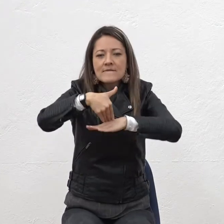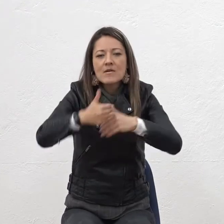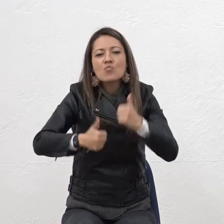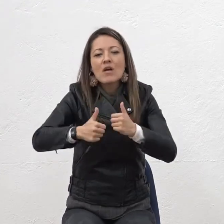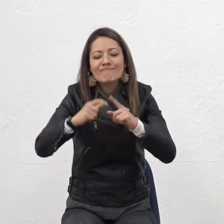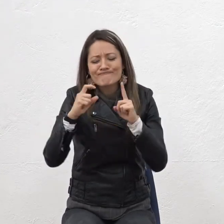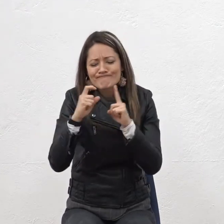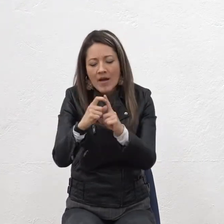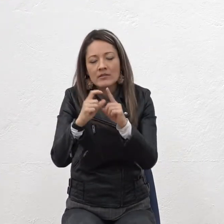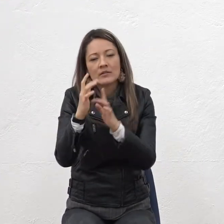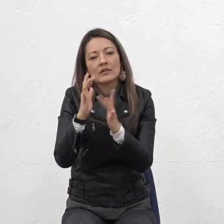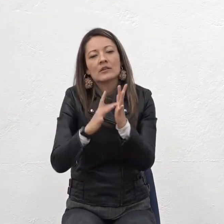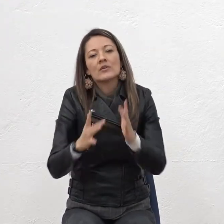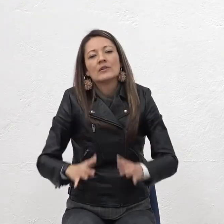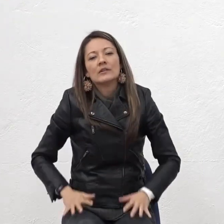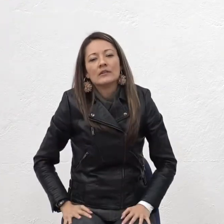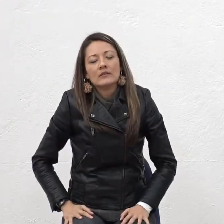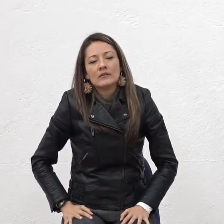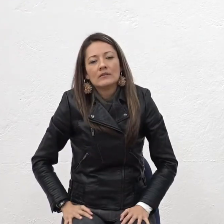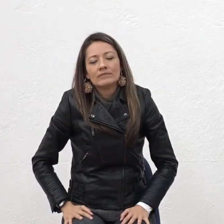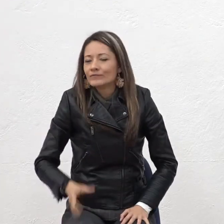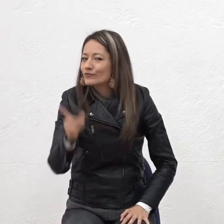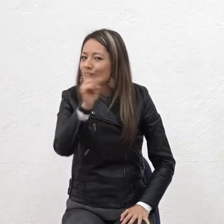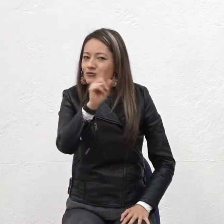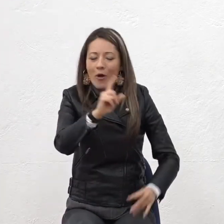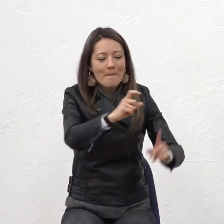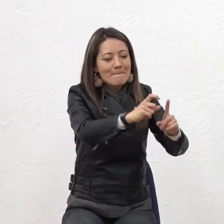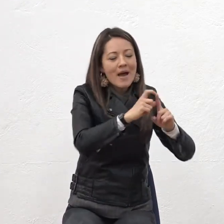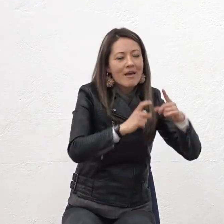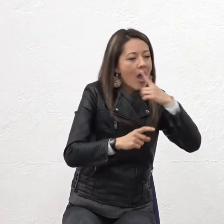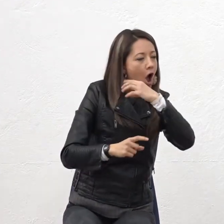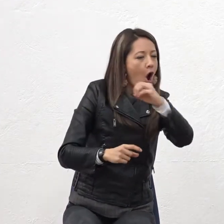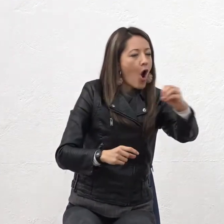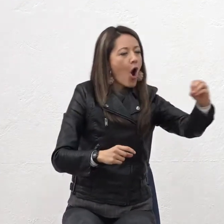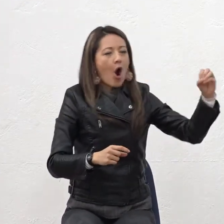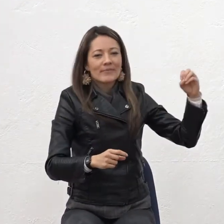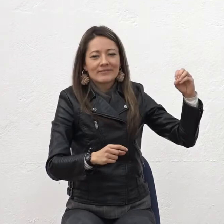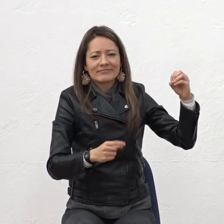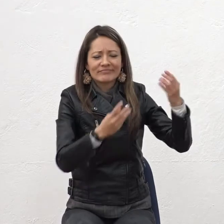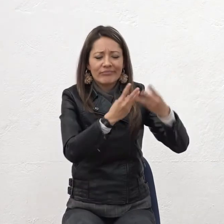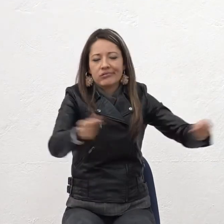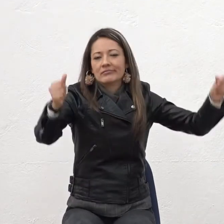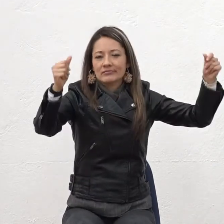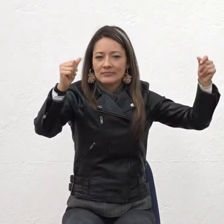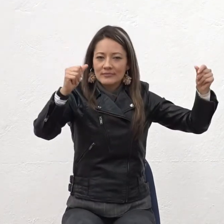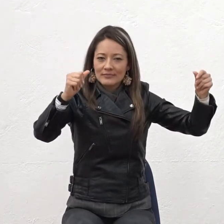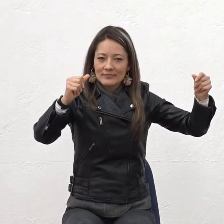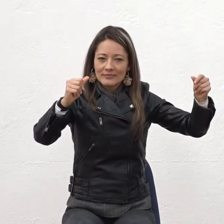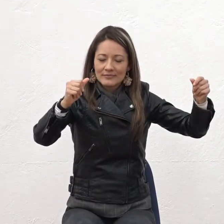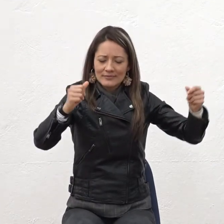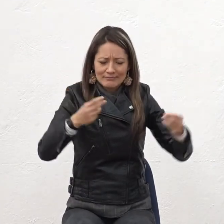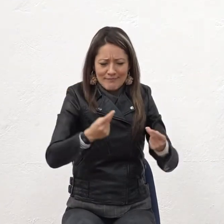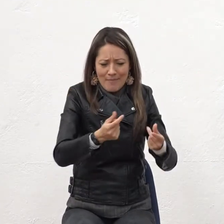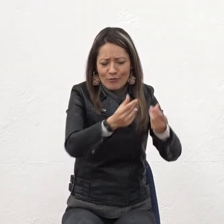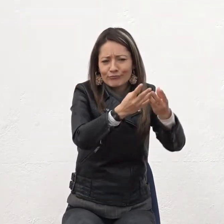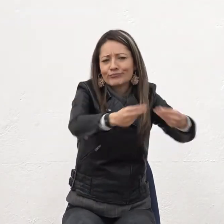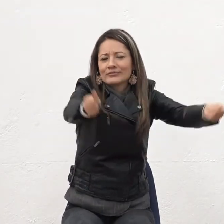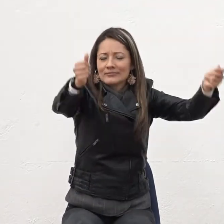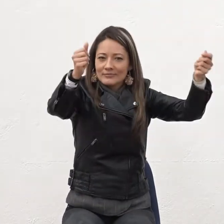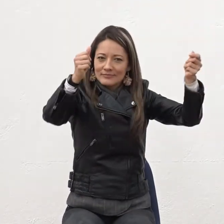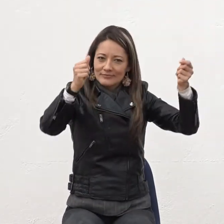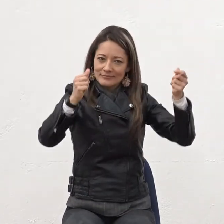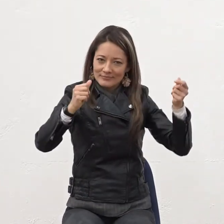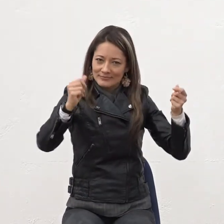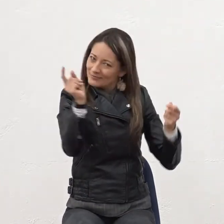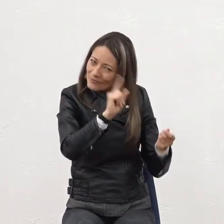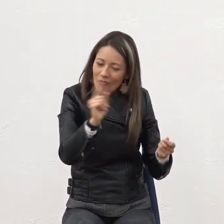las palabras de Jesús, no en las palabras de los hombres, que son efímeras, que pasan, que